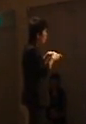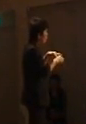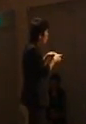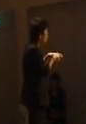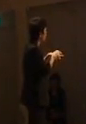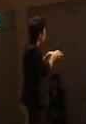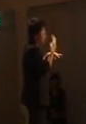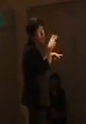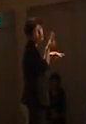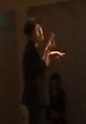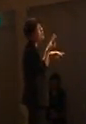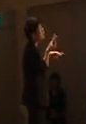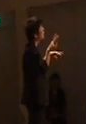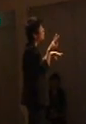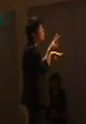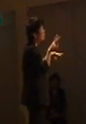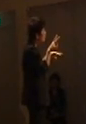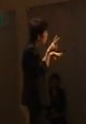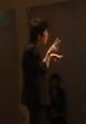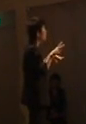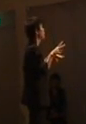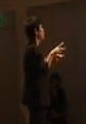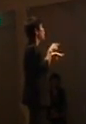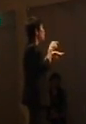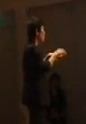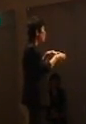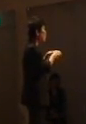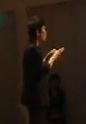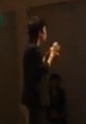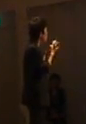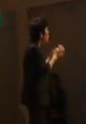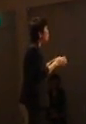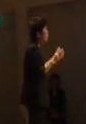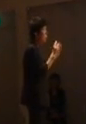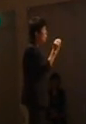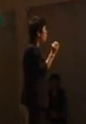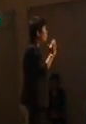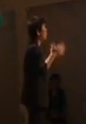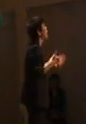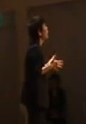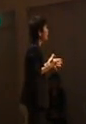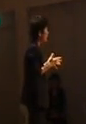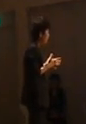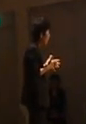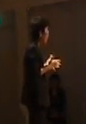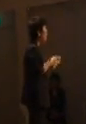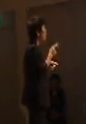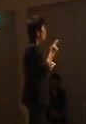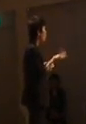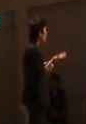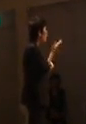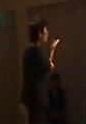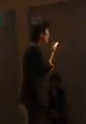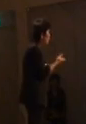話さないっていう状況だったそうです。それがあのシルバーとピンクの義足になった途端に、それってどうや